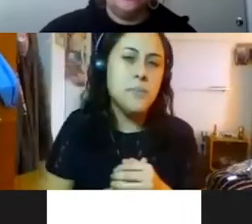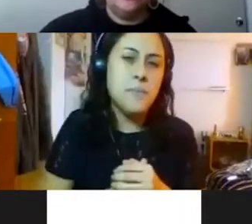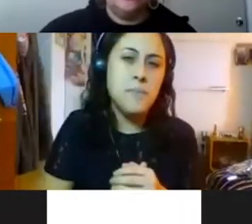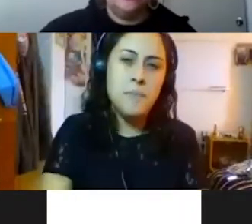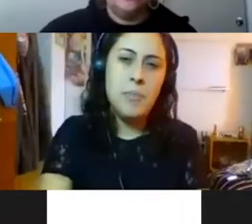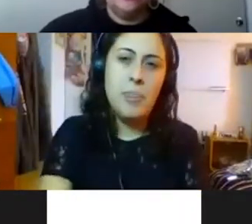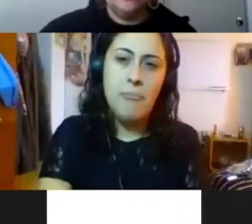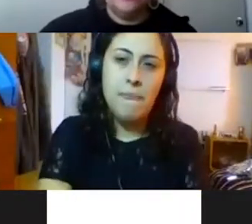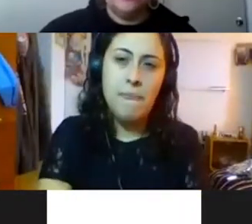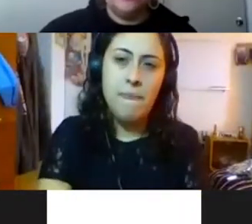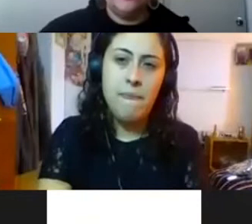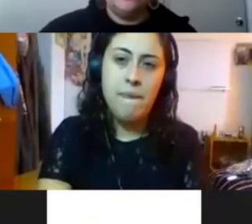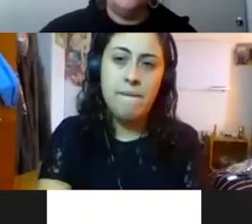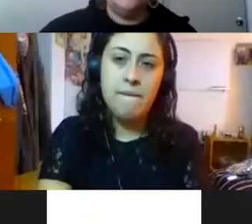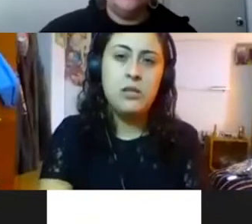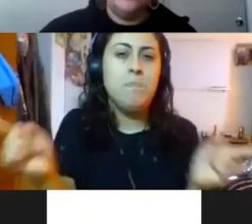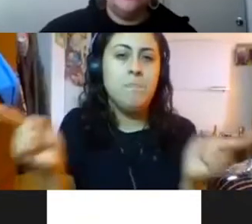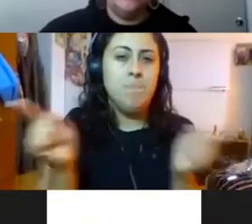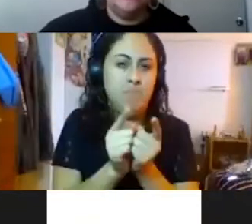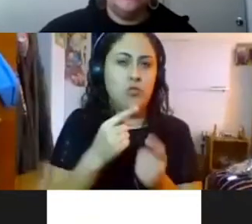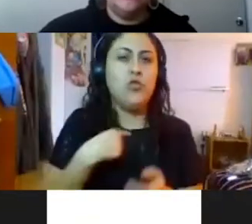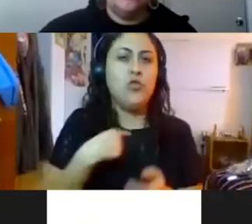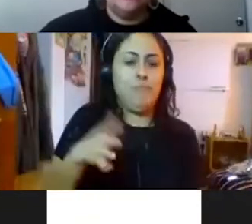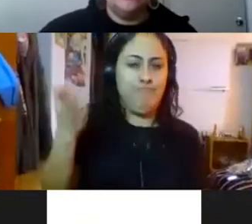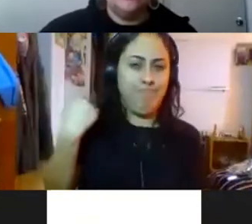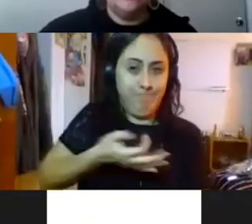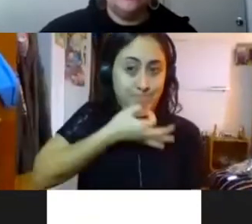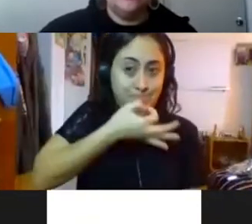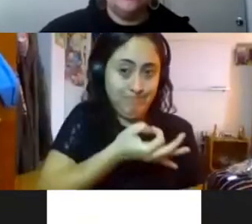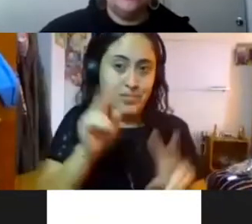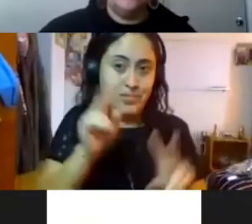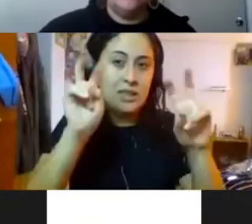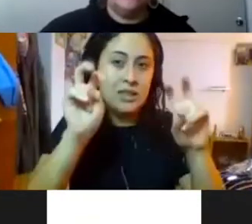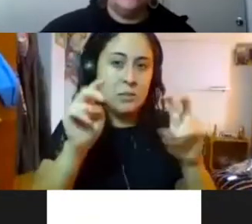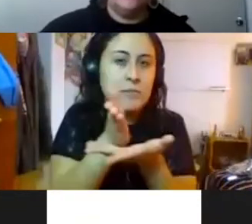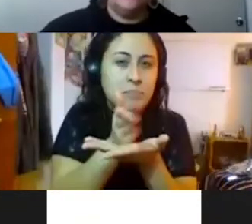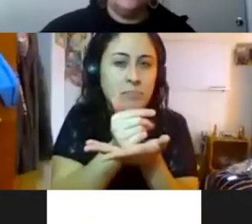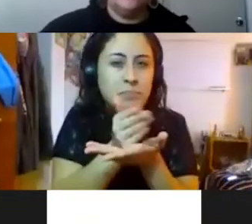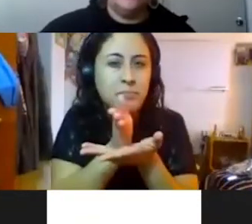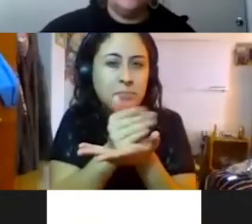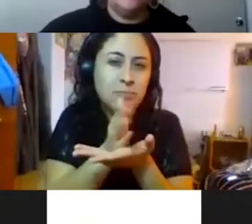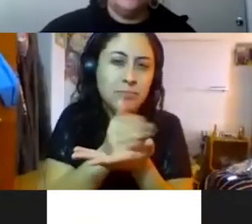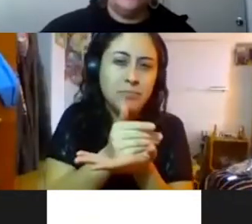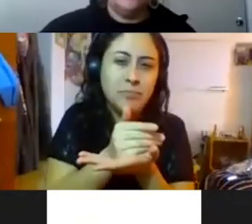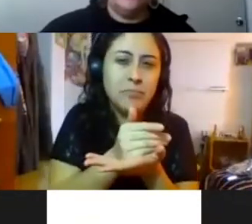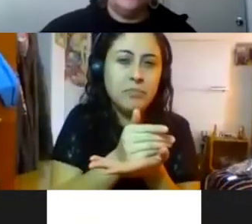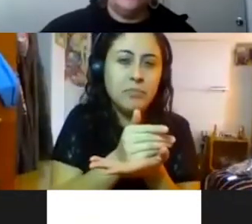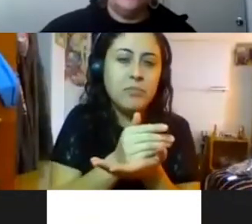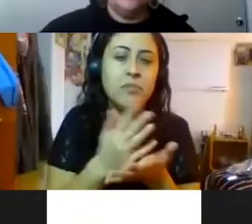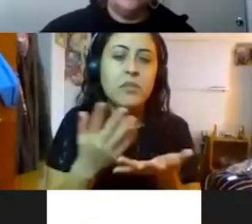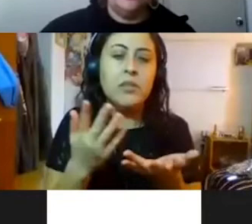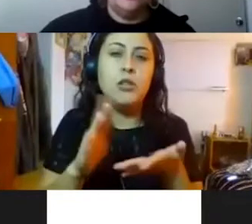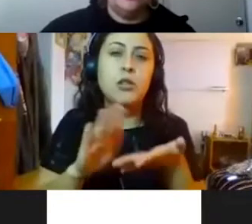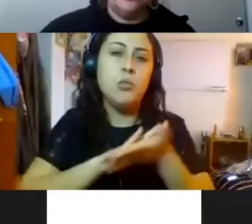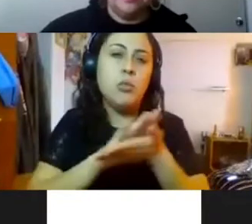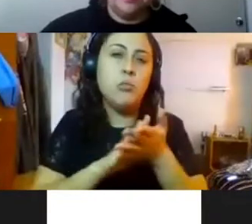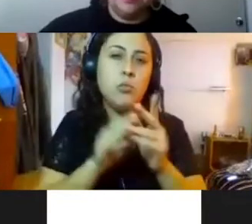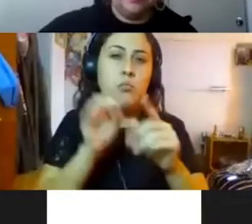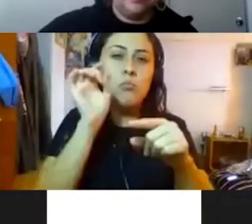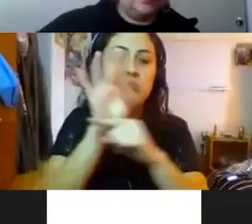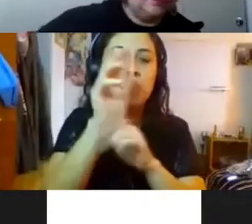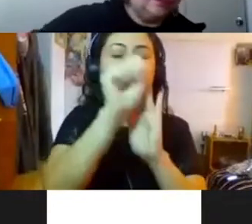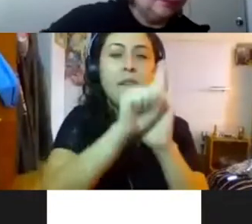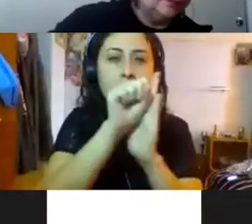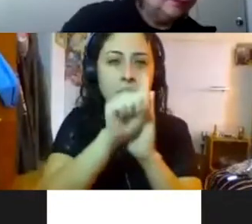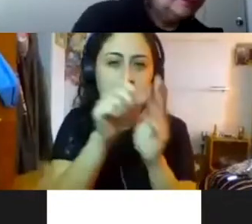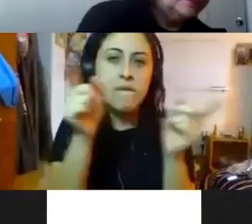Brevemente algo había comentado como en relación a las estrategias que habían sido construir cápsulas de video para enviar a las